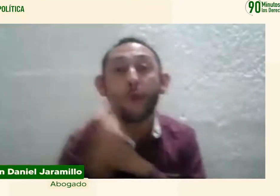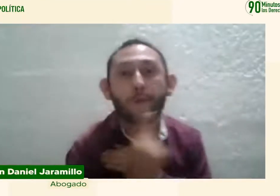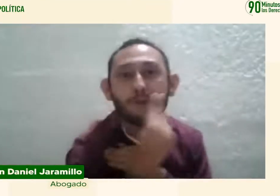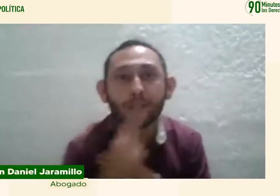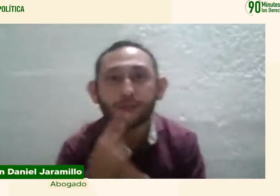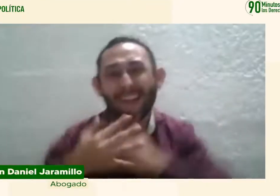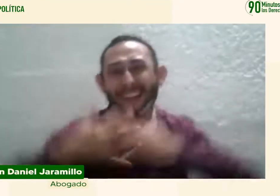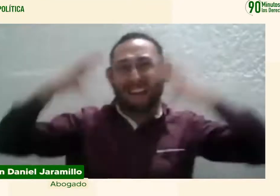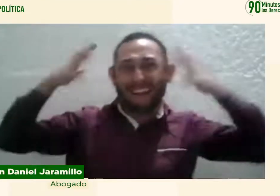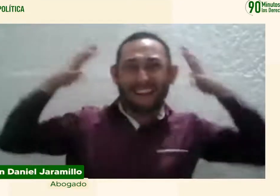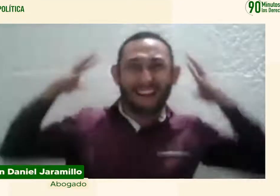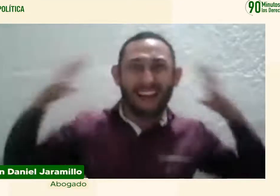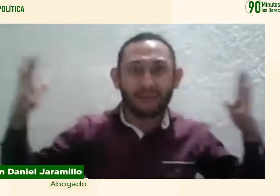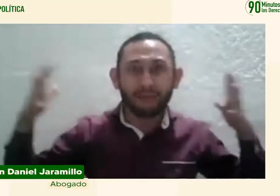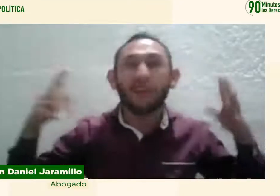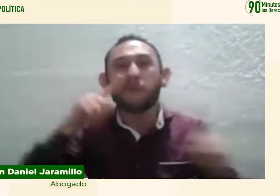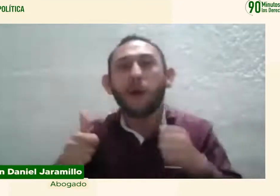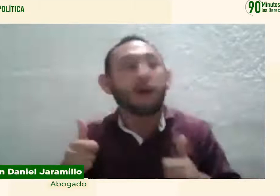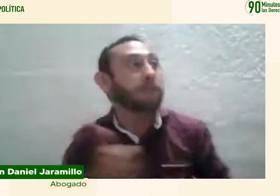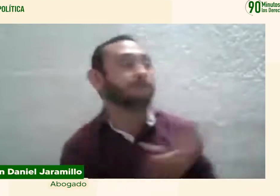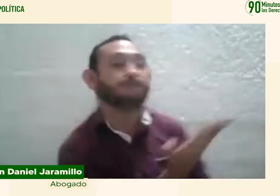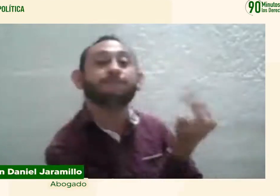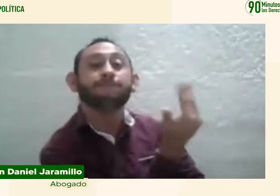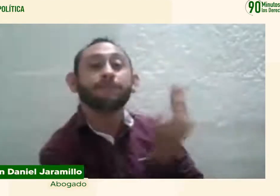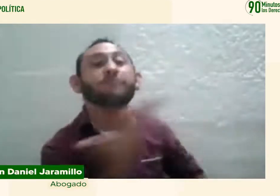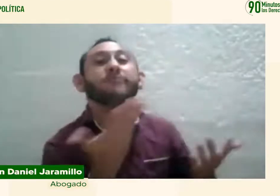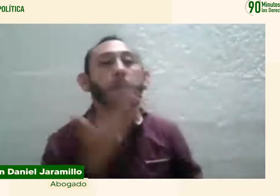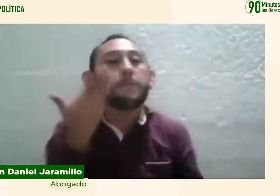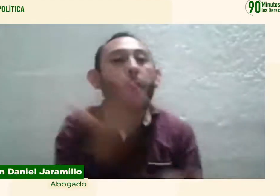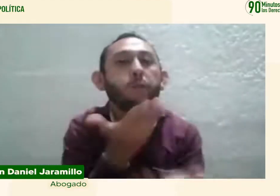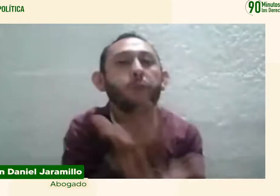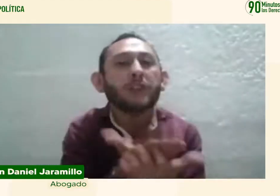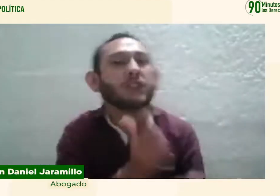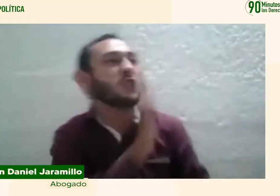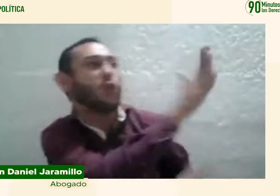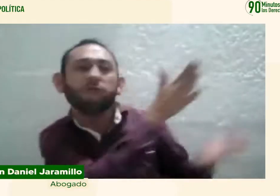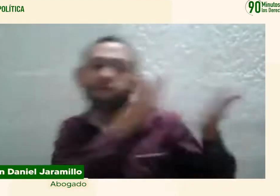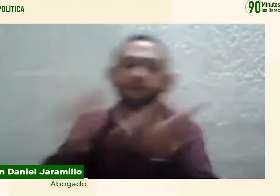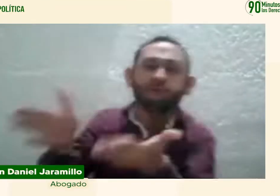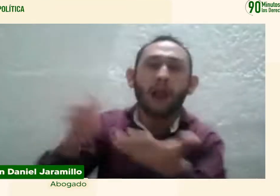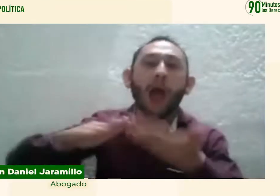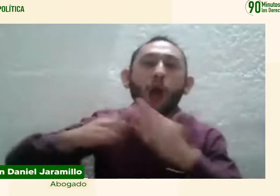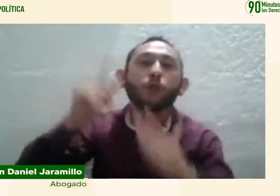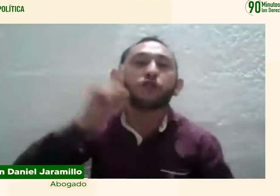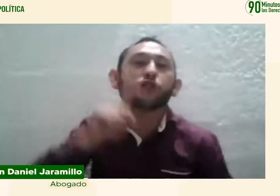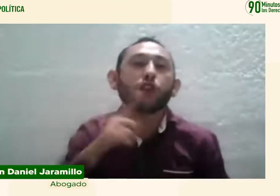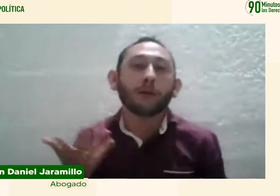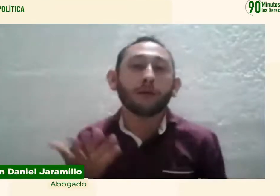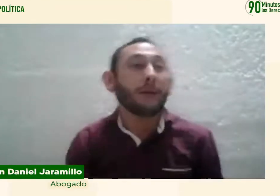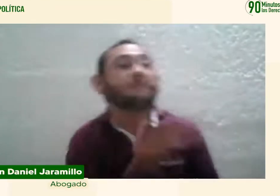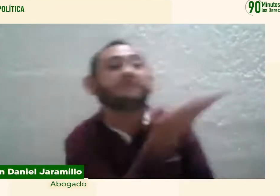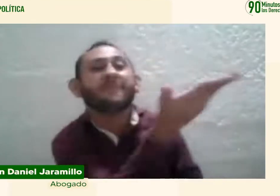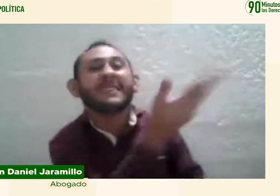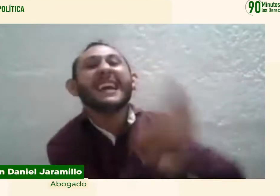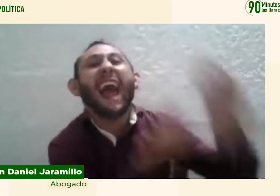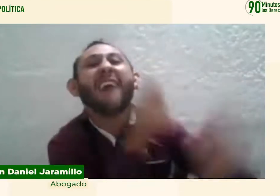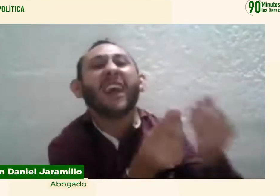estos y ser un compromiso realmente grande porque es una responsabilidad de poder enfocar todas estas propuestas